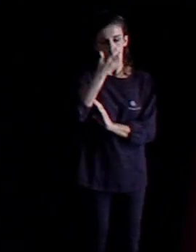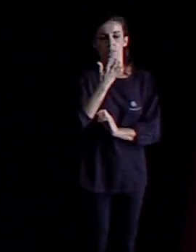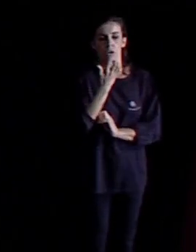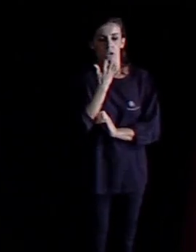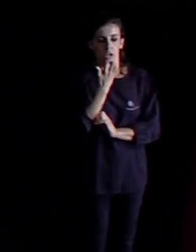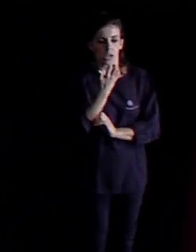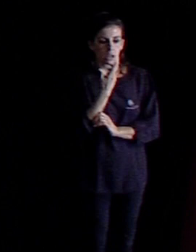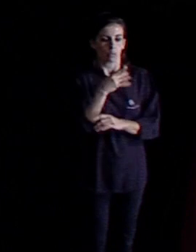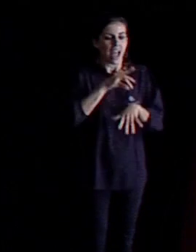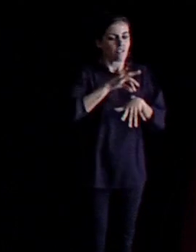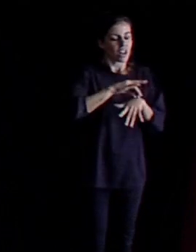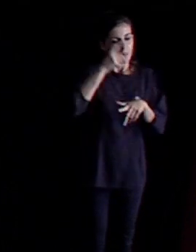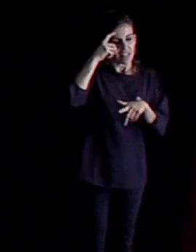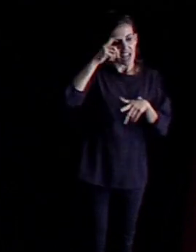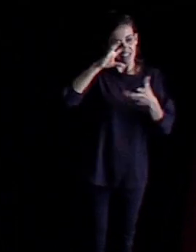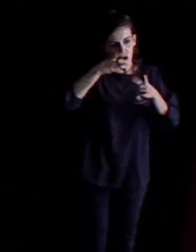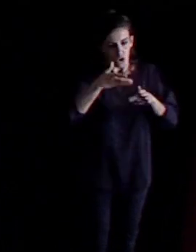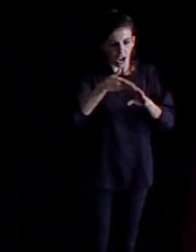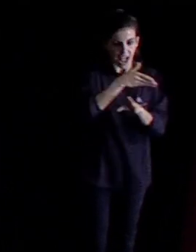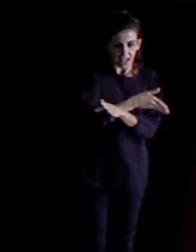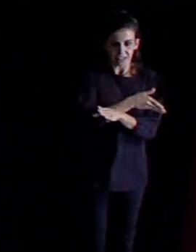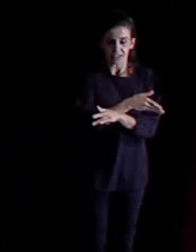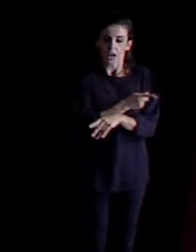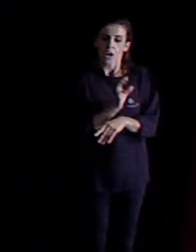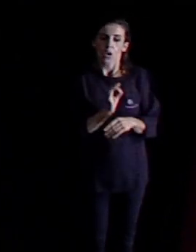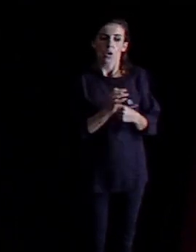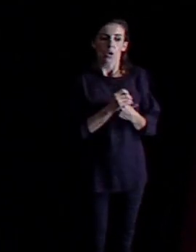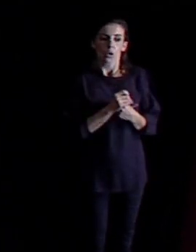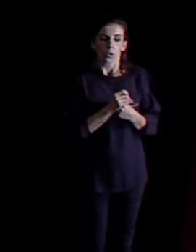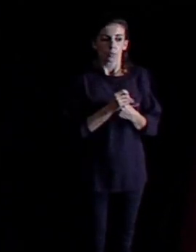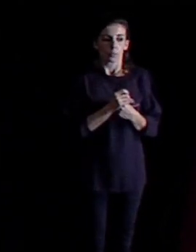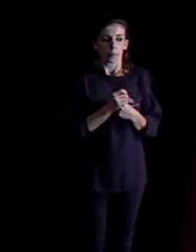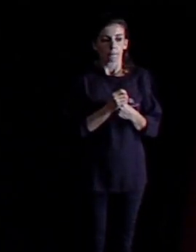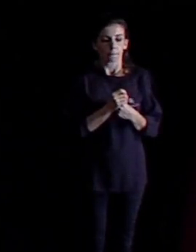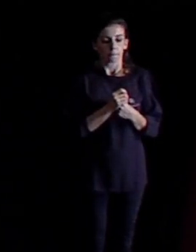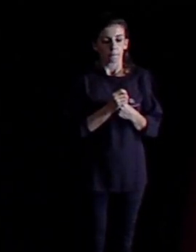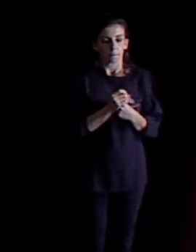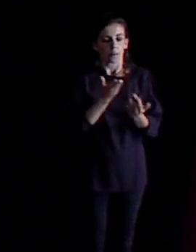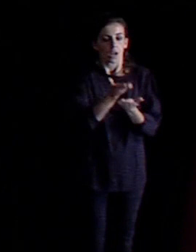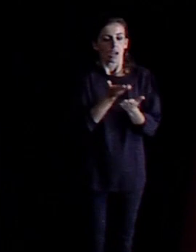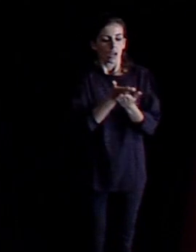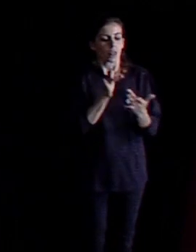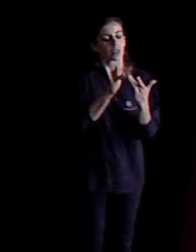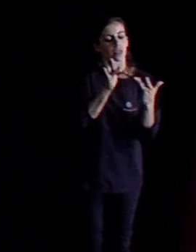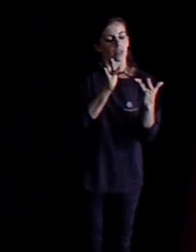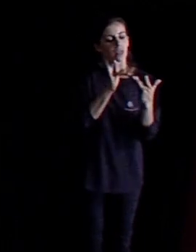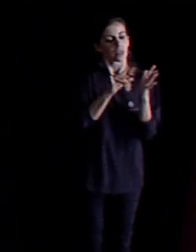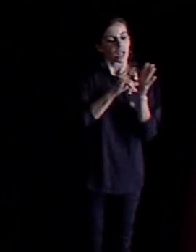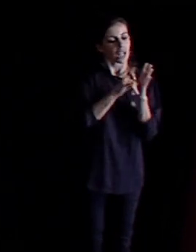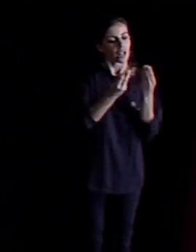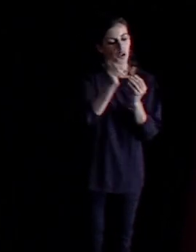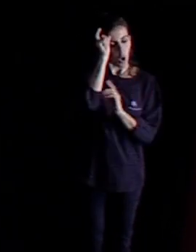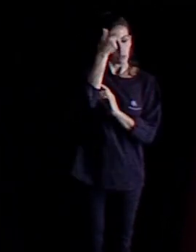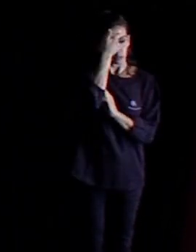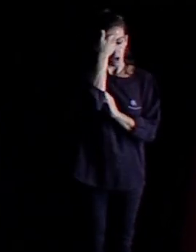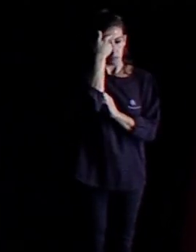una psicopatología previa, una exposición previa a algún trauma. Tener una